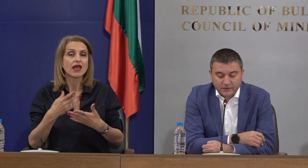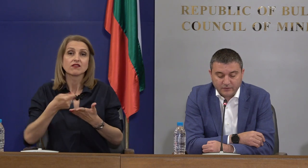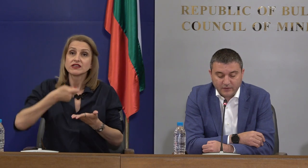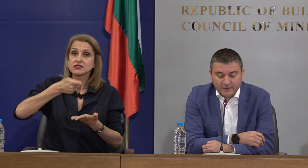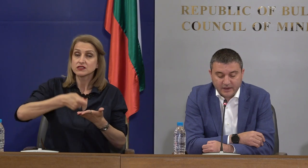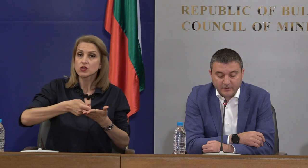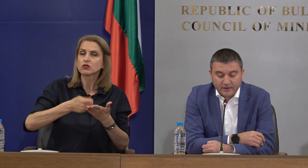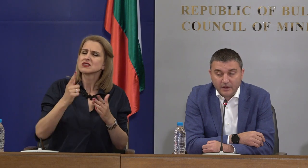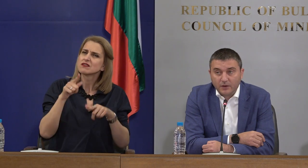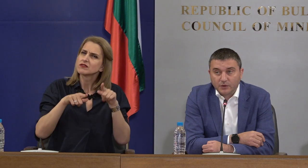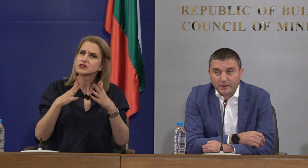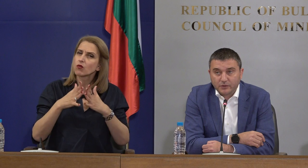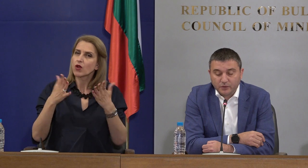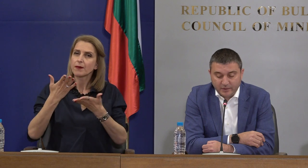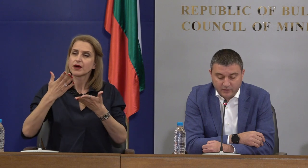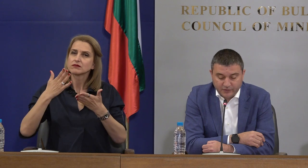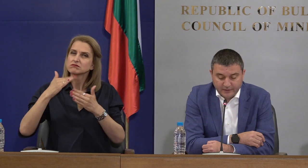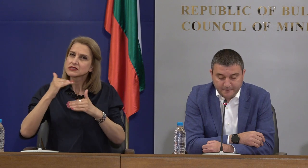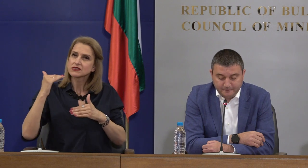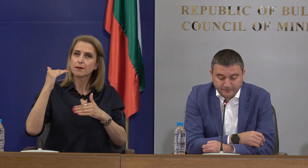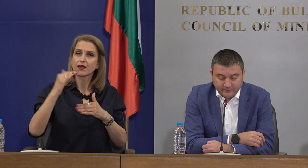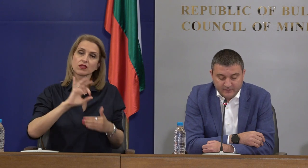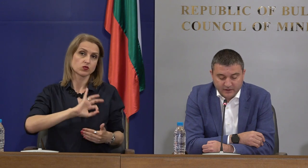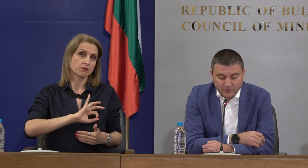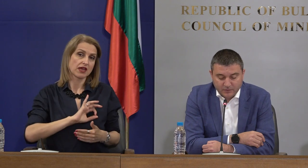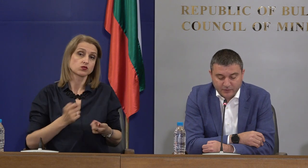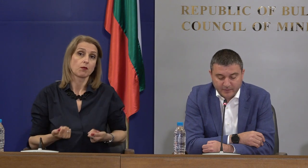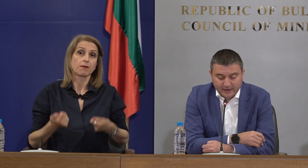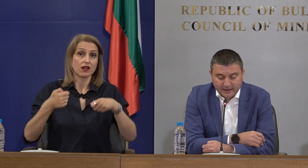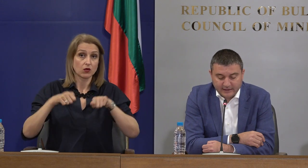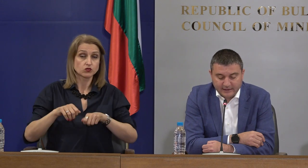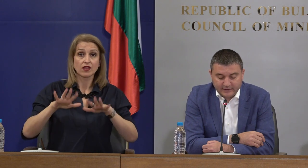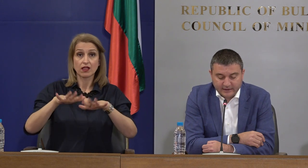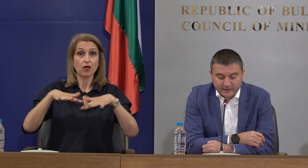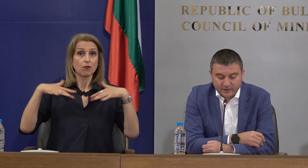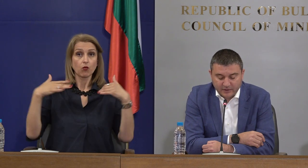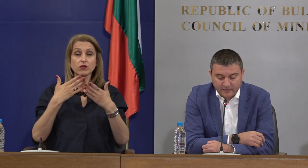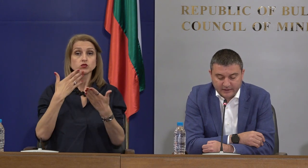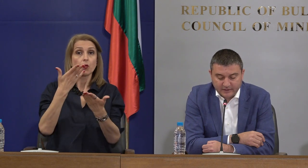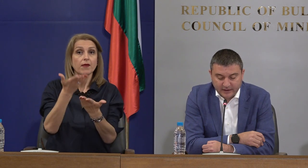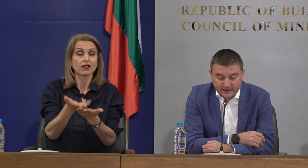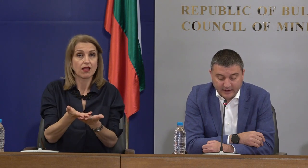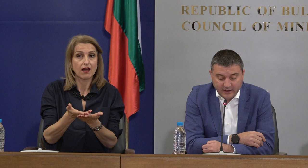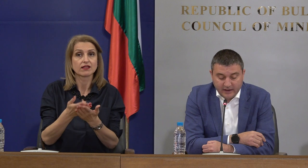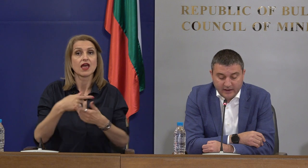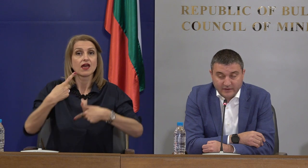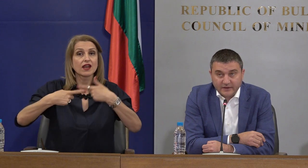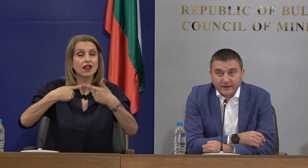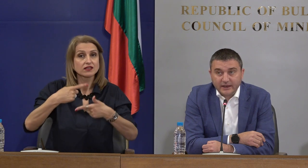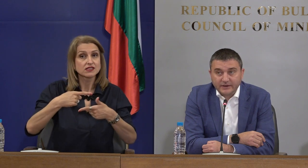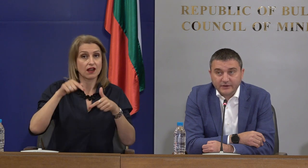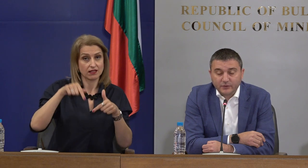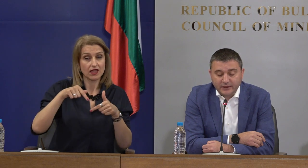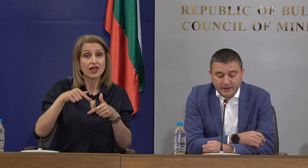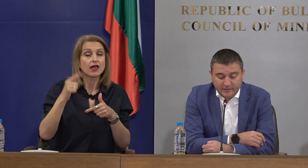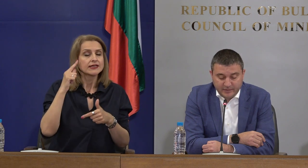би застрашила в голяма степен успешното приключване на публичното предлагане и реализирането на плановете на банката. Вследствие